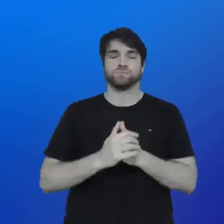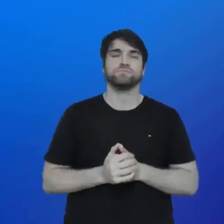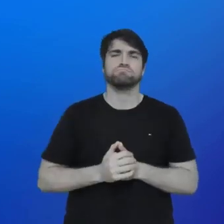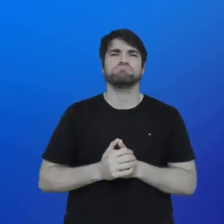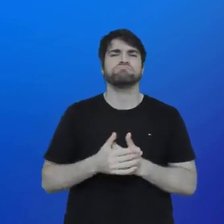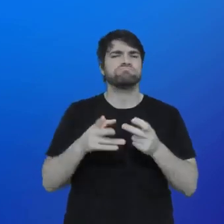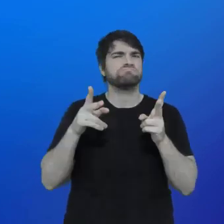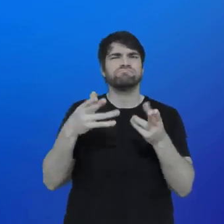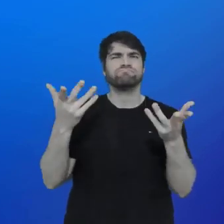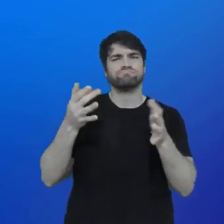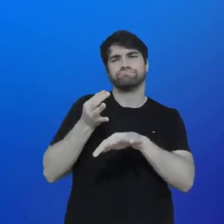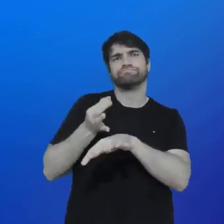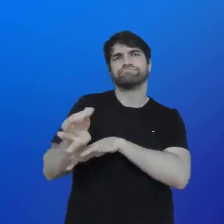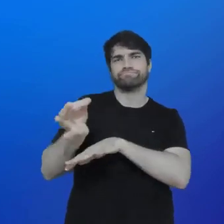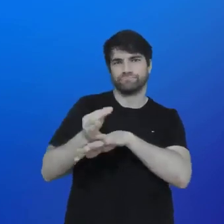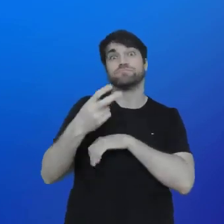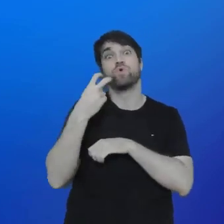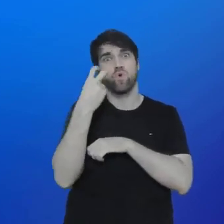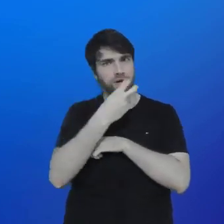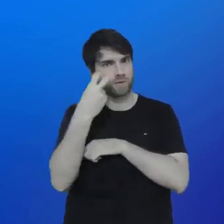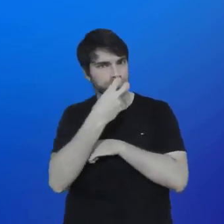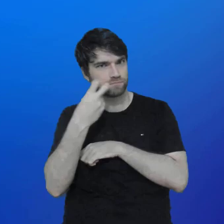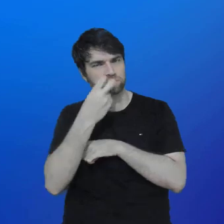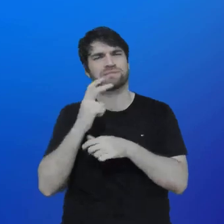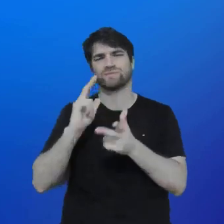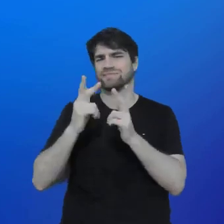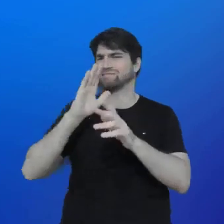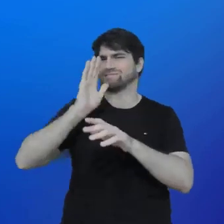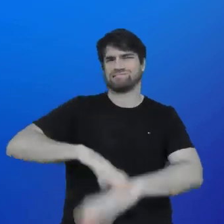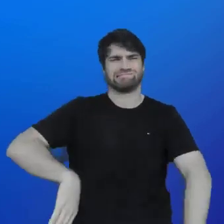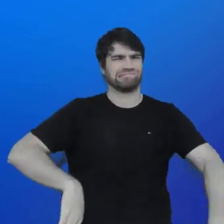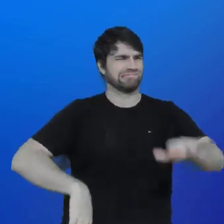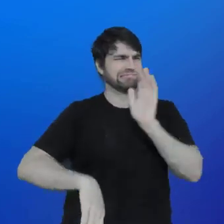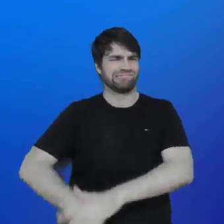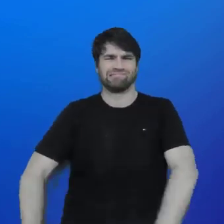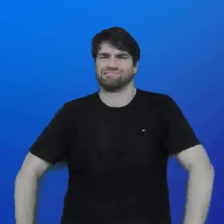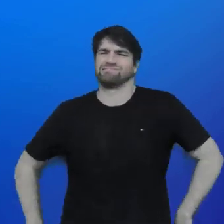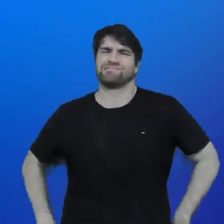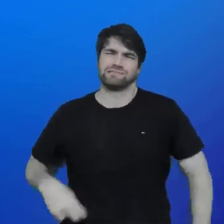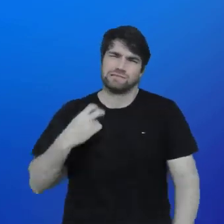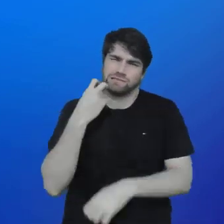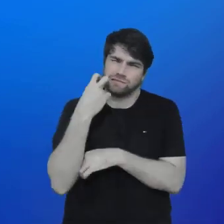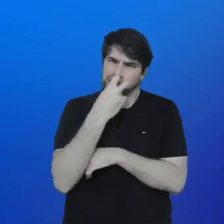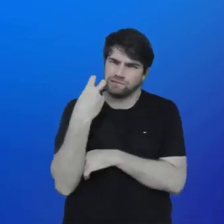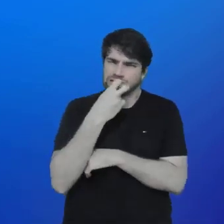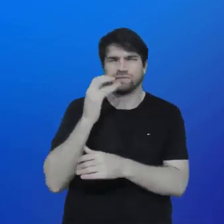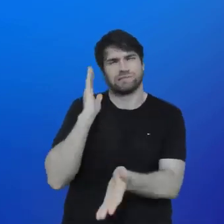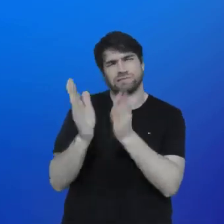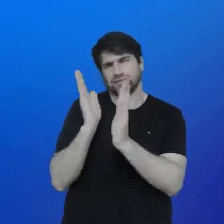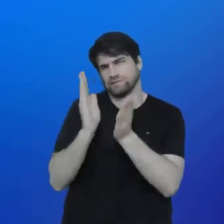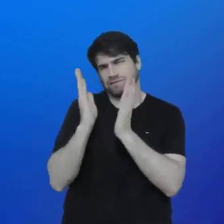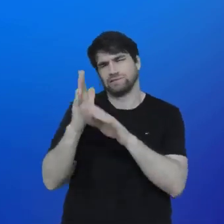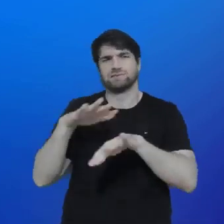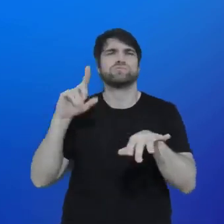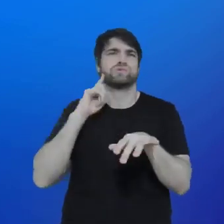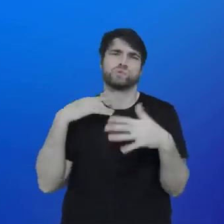época, la educación de las personas sordas era exclusivamente oral. Se prohibía el uso de la lengua de señas y esto generaba muchísimo